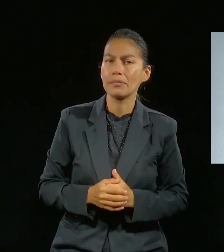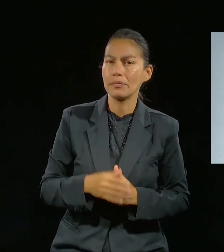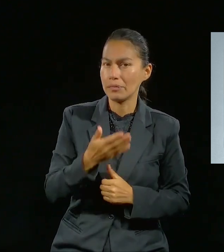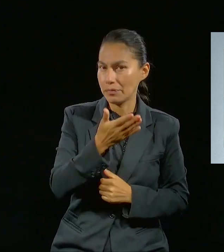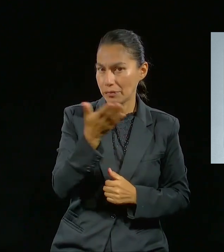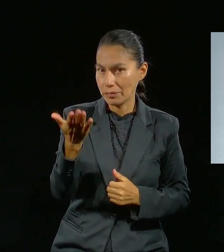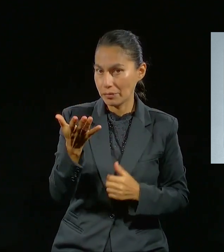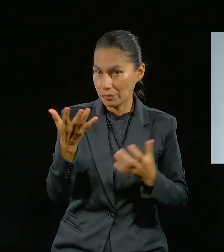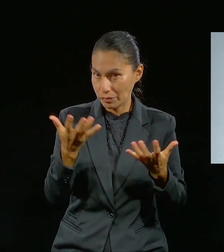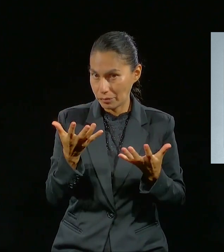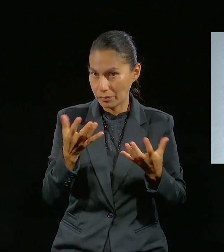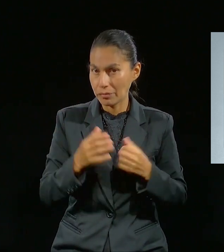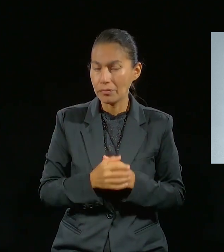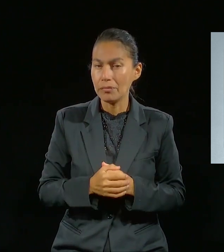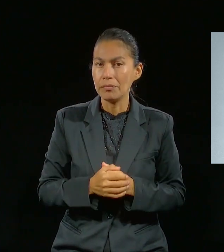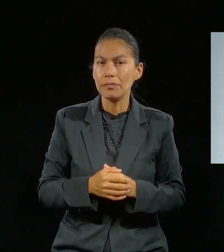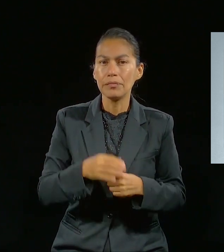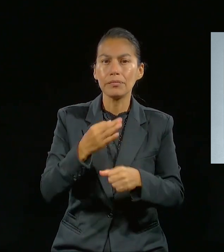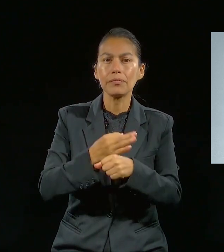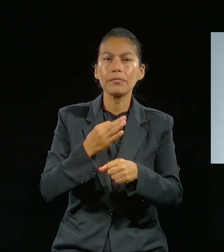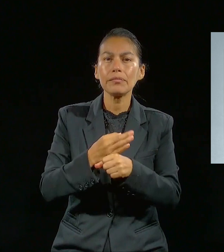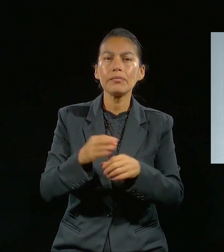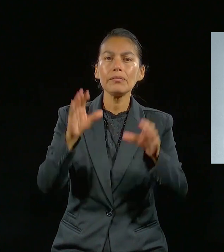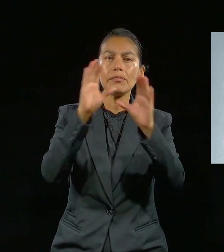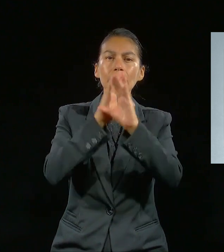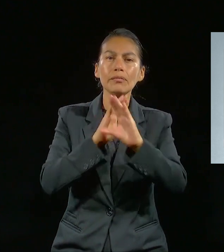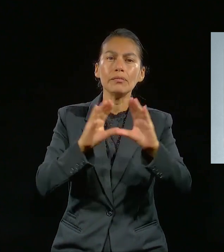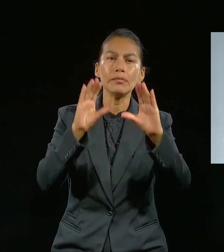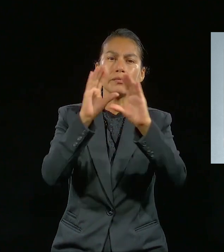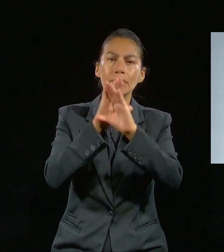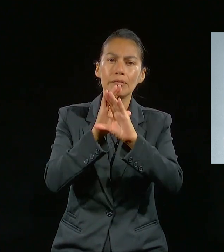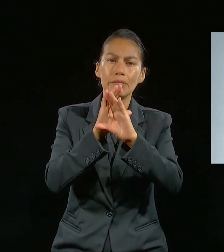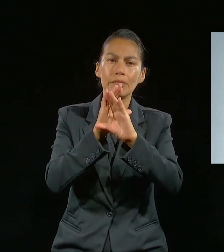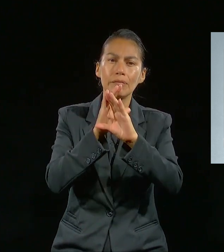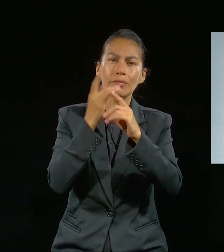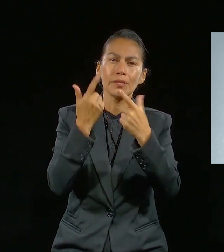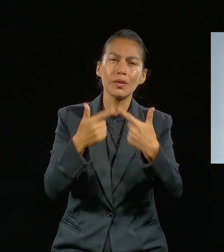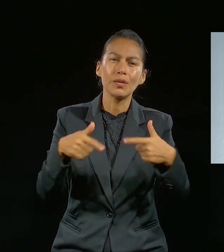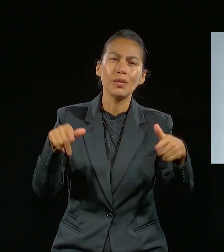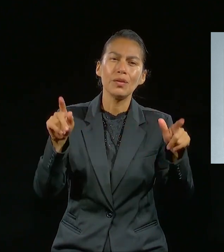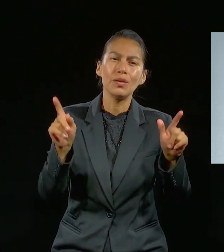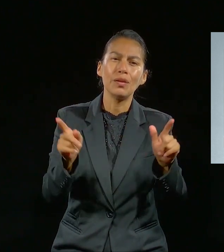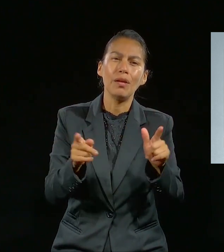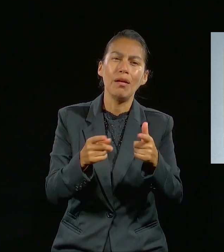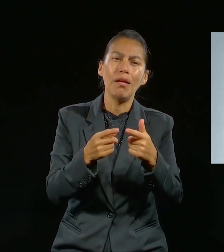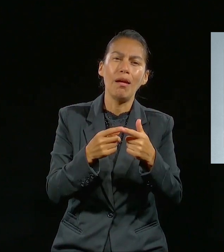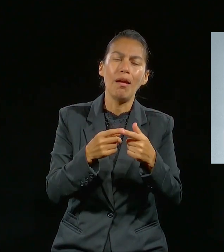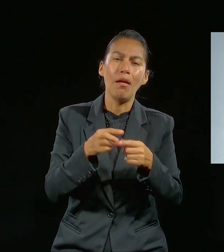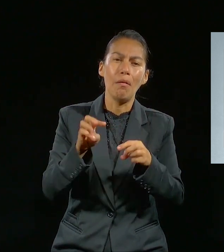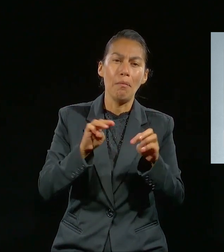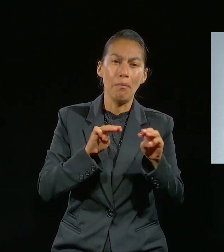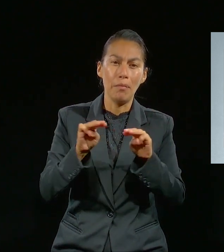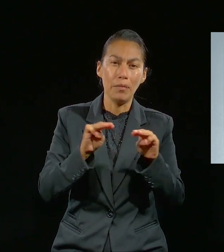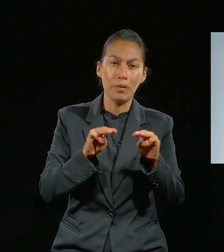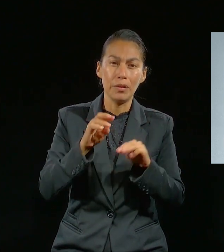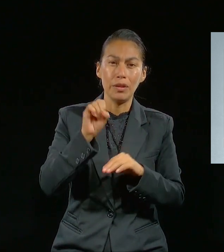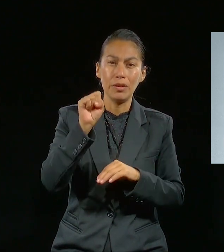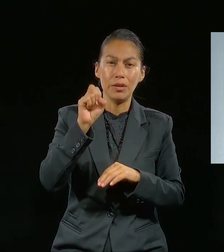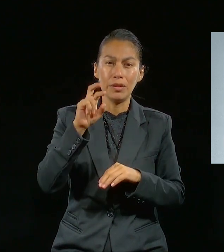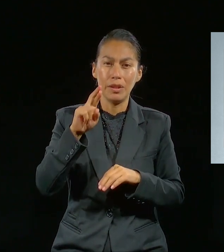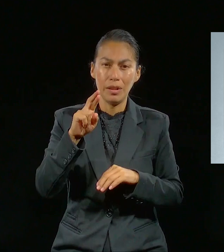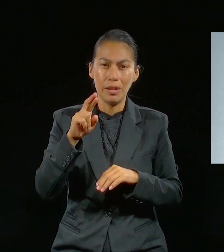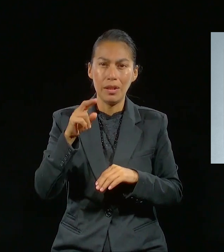de lo imposible. Mientras ustedes lo hacen, vamos a escuchar una melodía. Su presencia